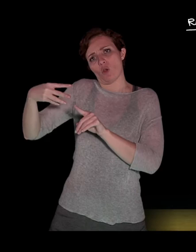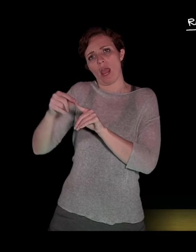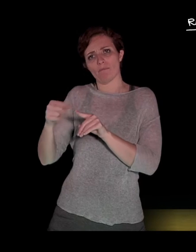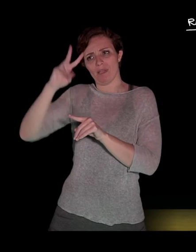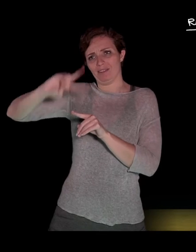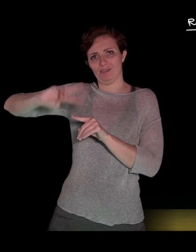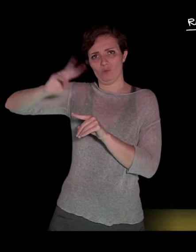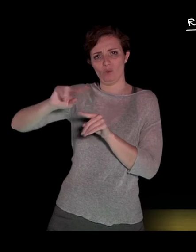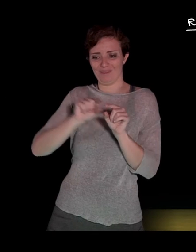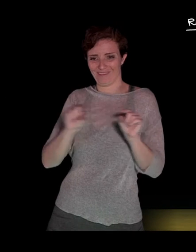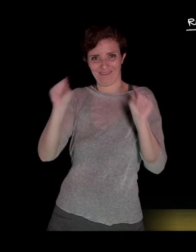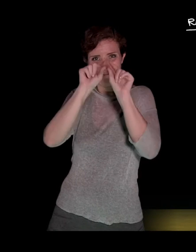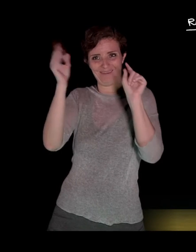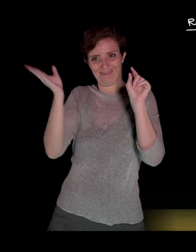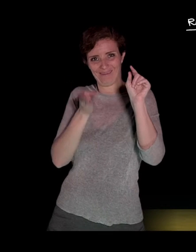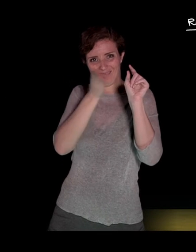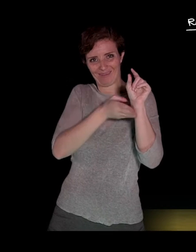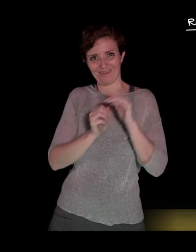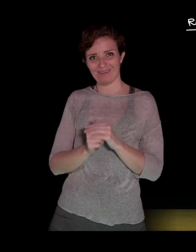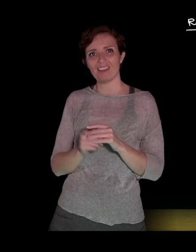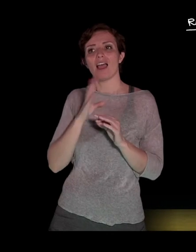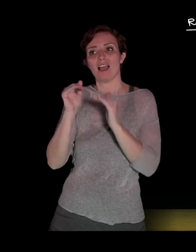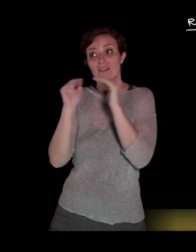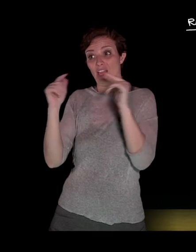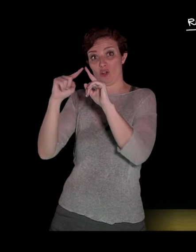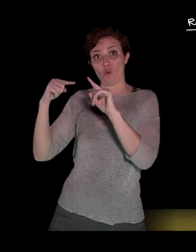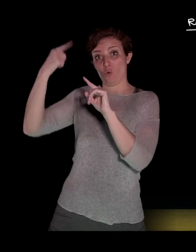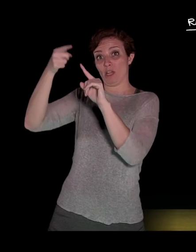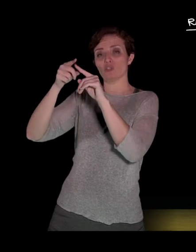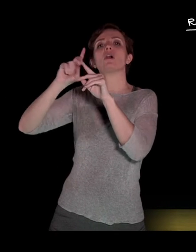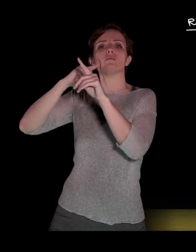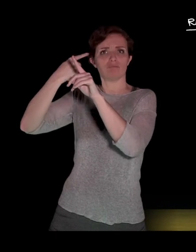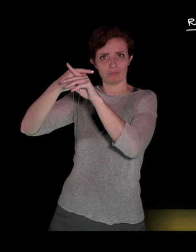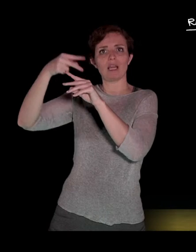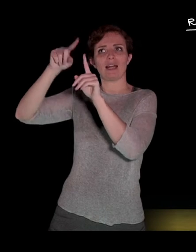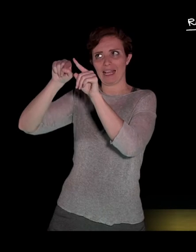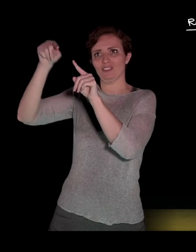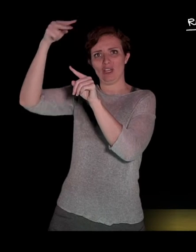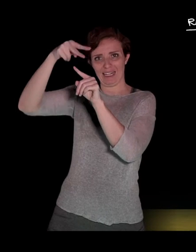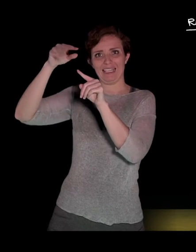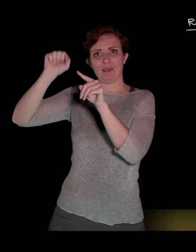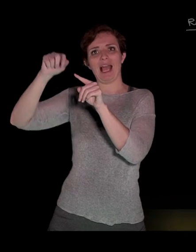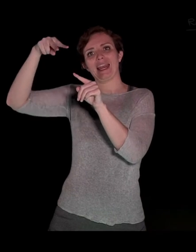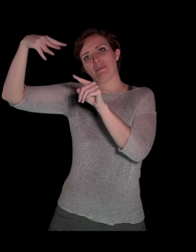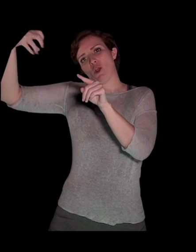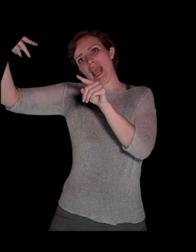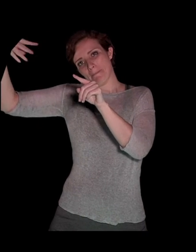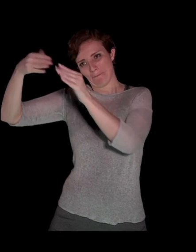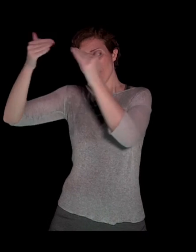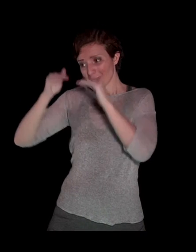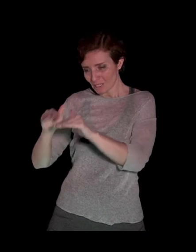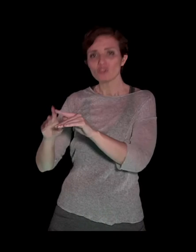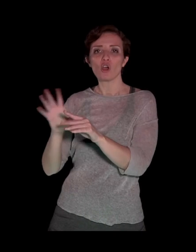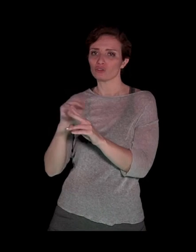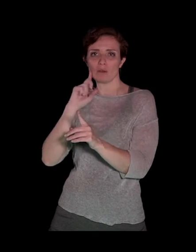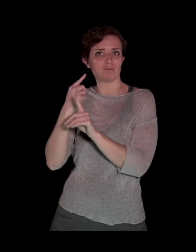è che al numeratore rimarrà taldice ennesima di all anm e al denominatore invece in analogia con quanto visto prima rimane